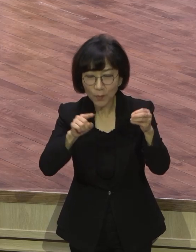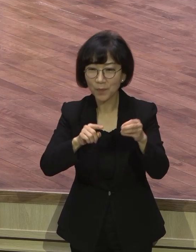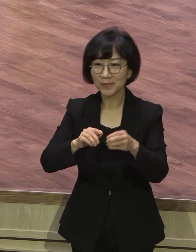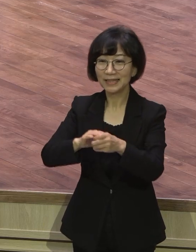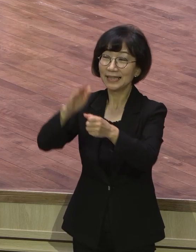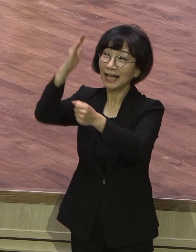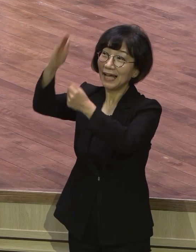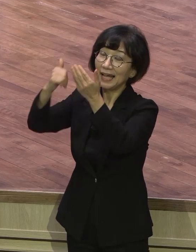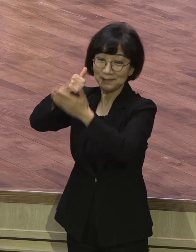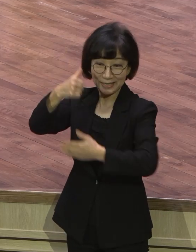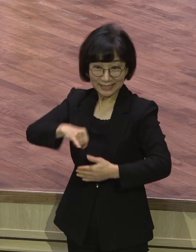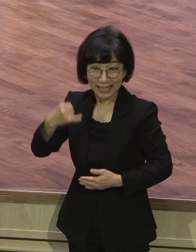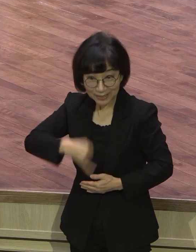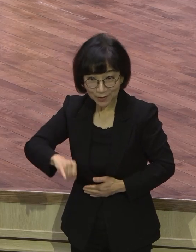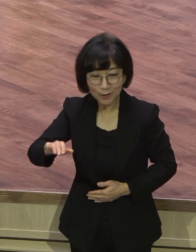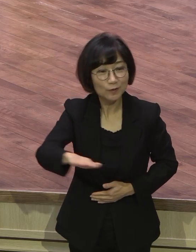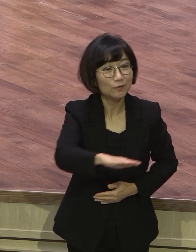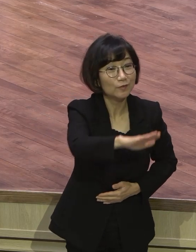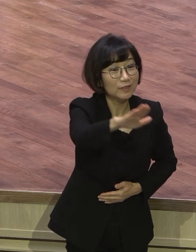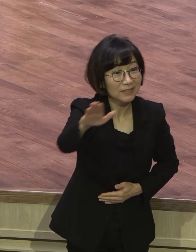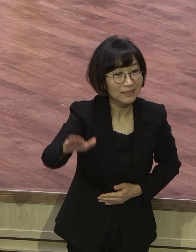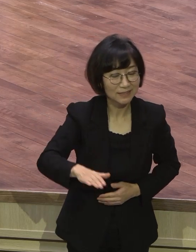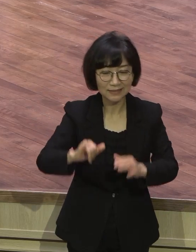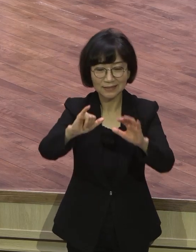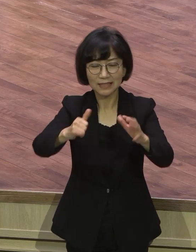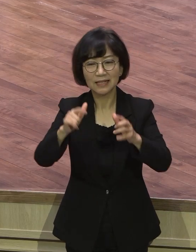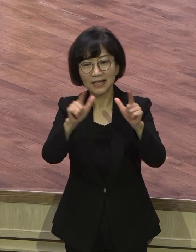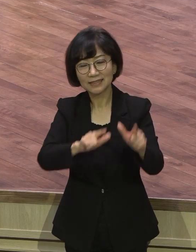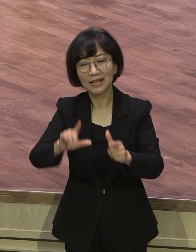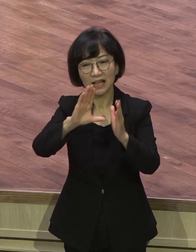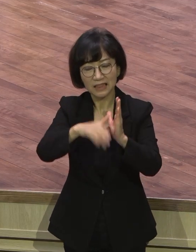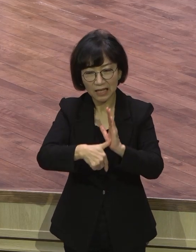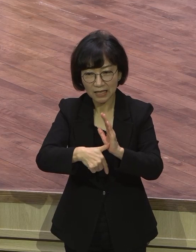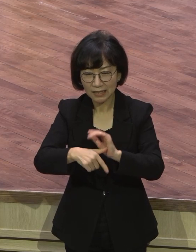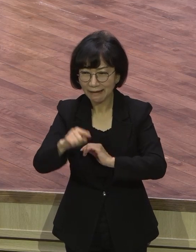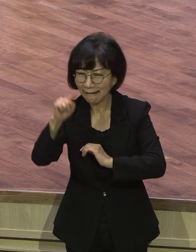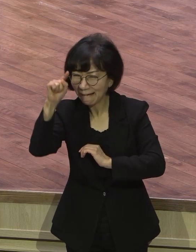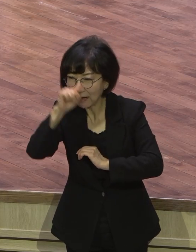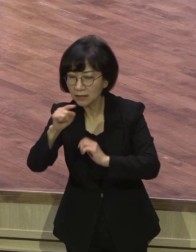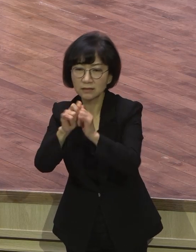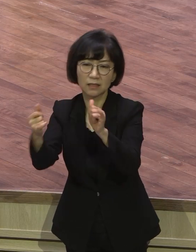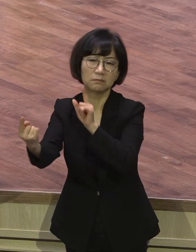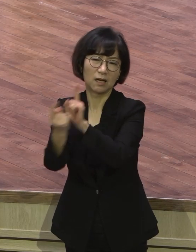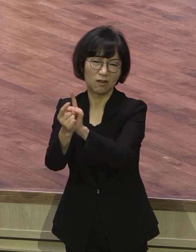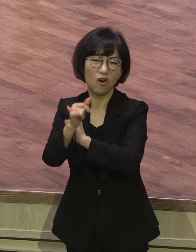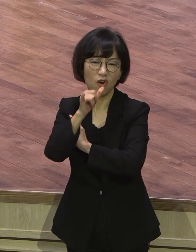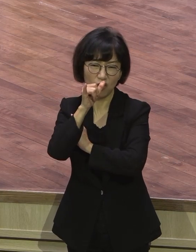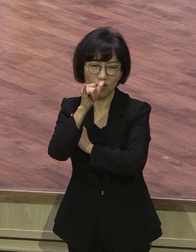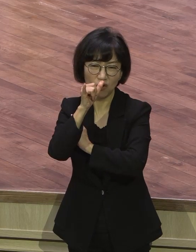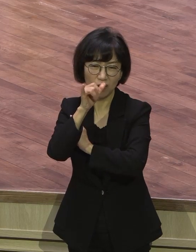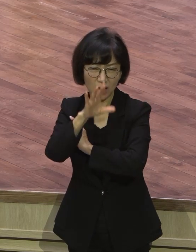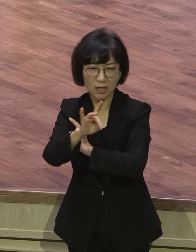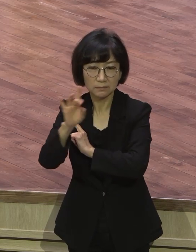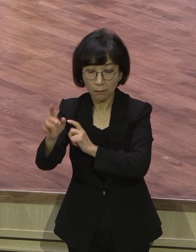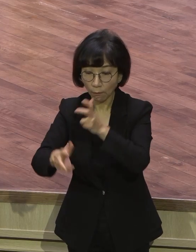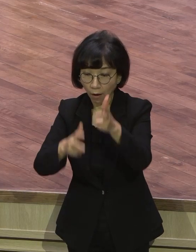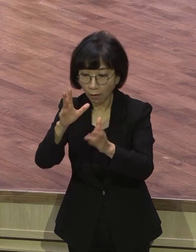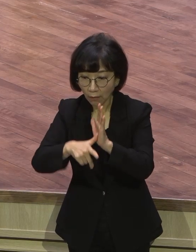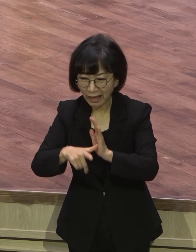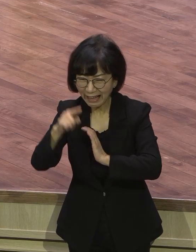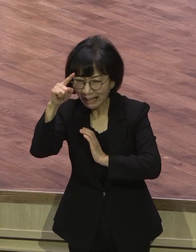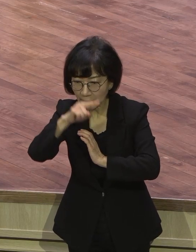세상을 살다 보면 개인적으로도 악한 사람과 관계를 맺을 수가 있어요. 그렇게 사업도 할 수